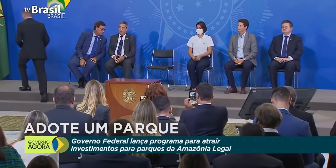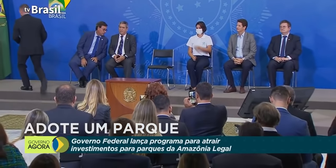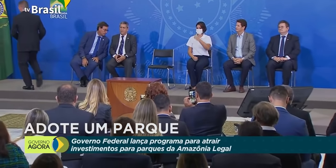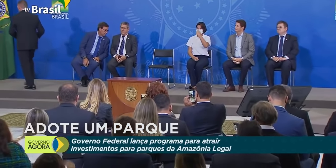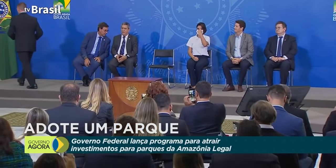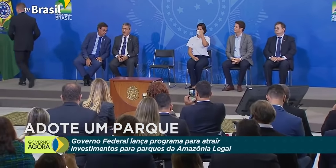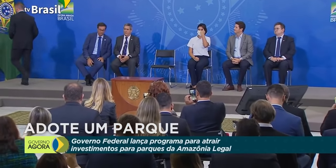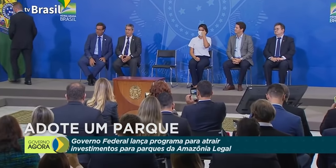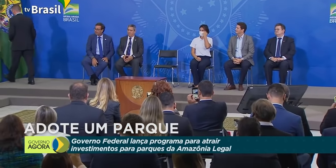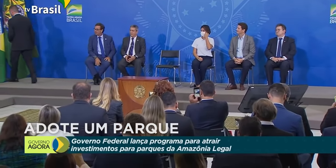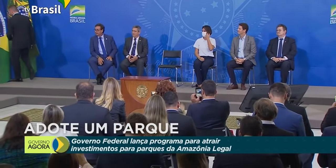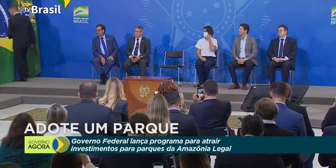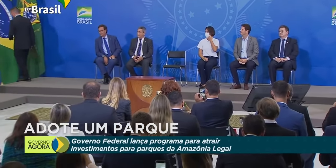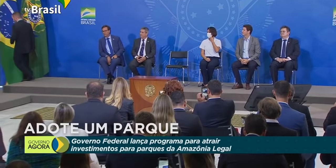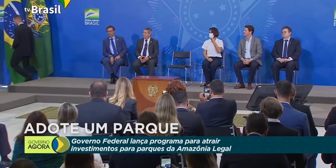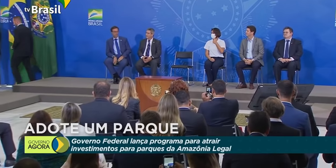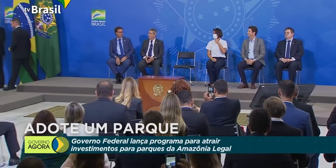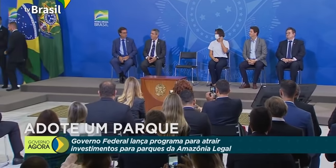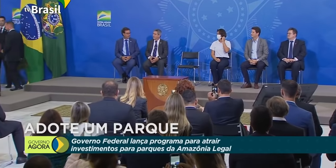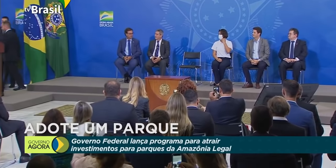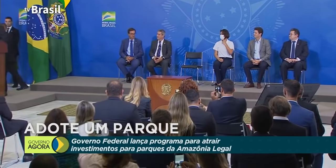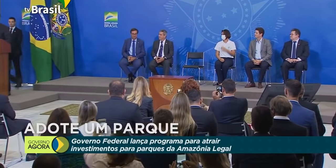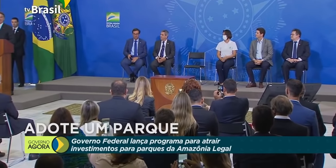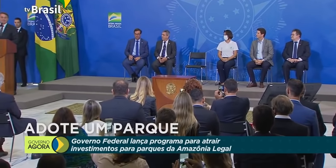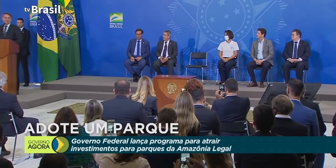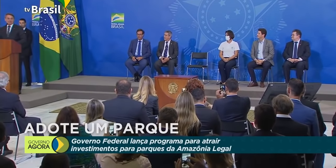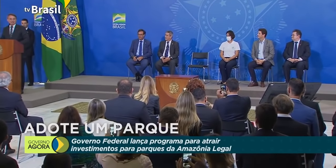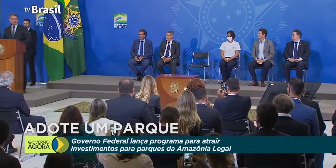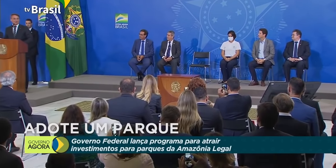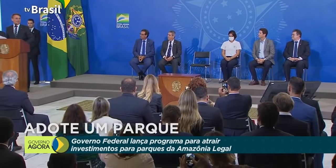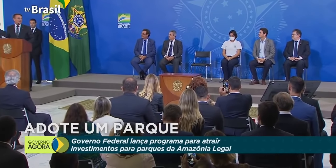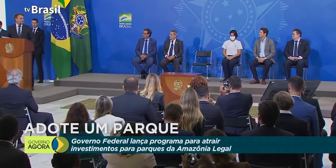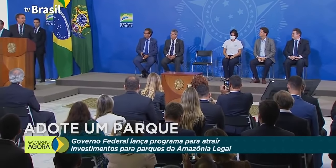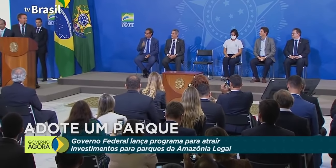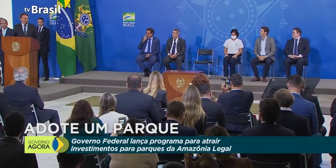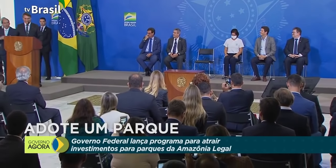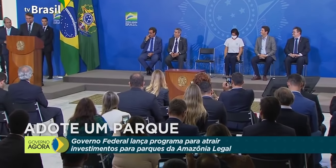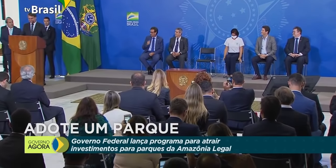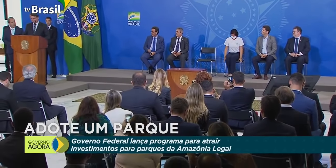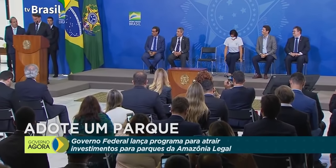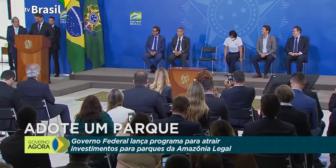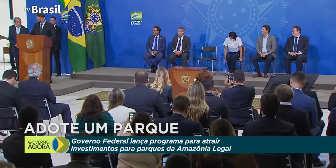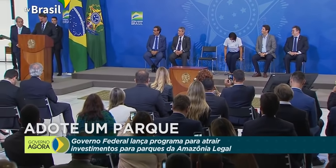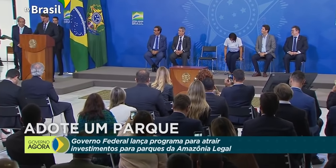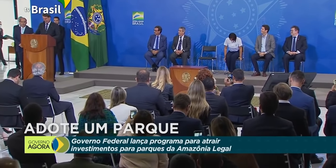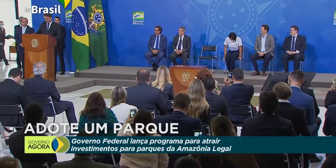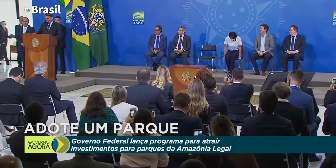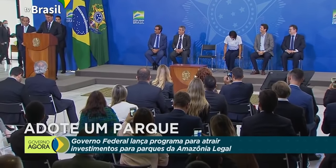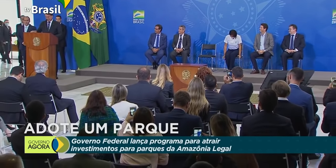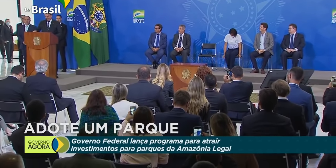a letra pequena ela fica ruim mas tem que ser no Brasil